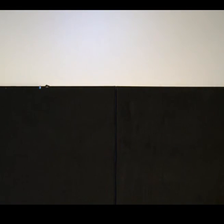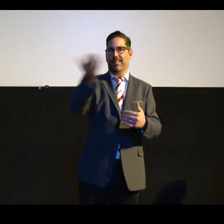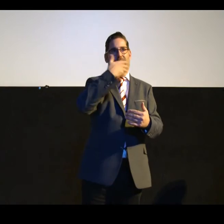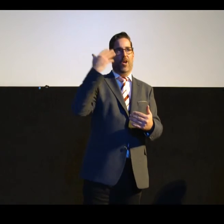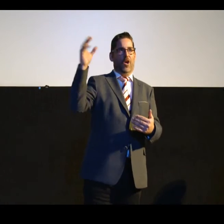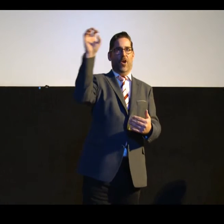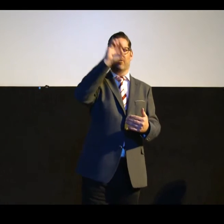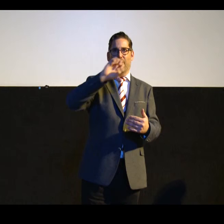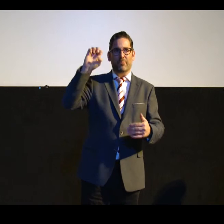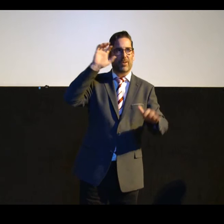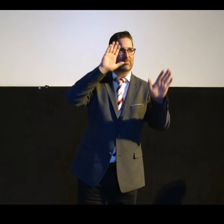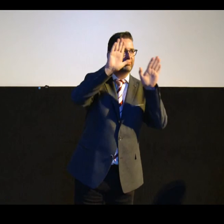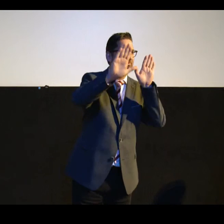¡Qué pasada!